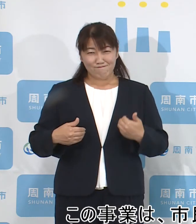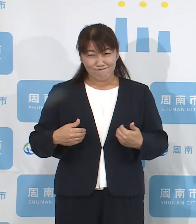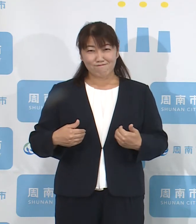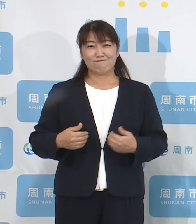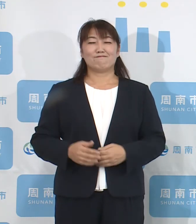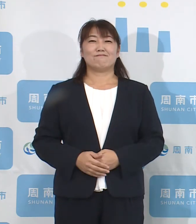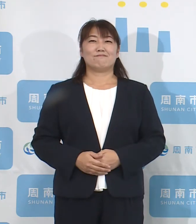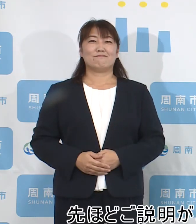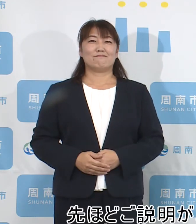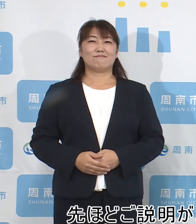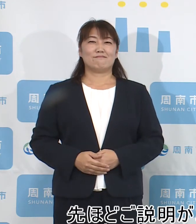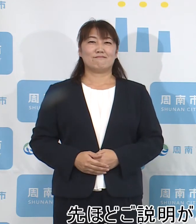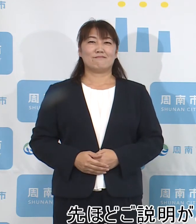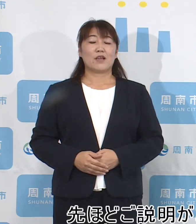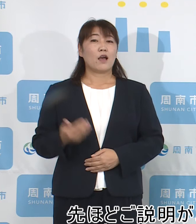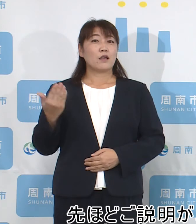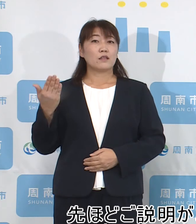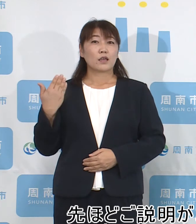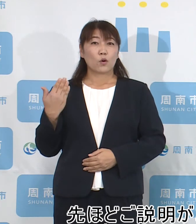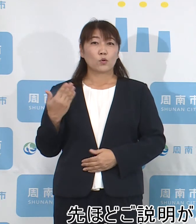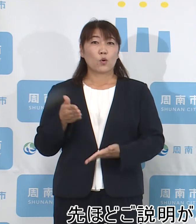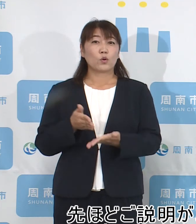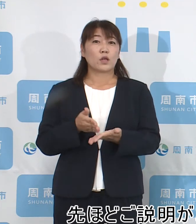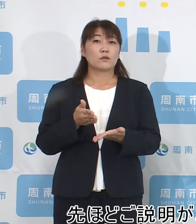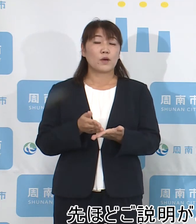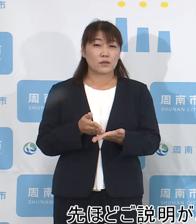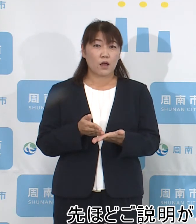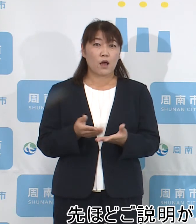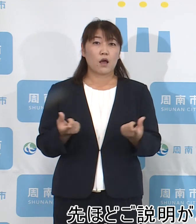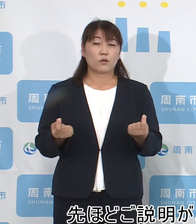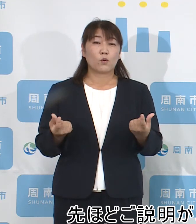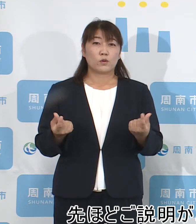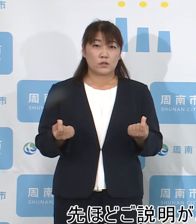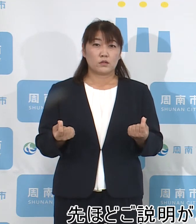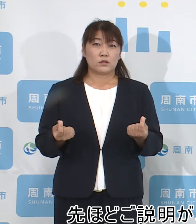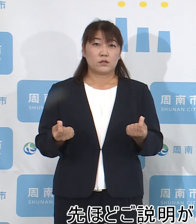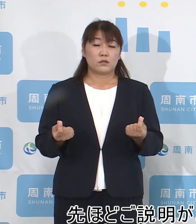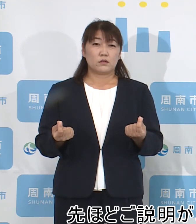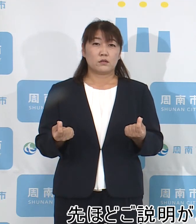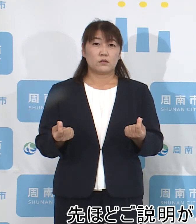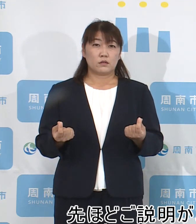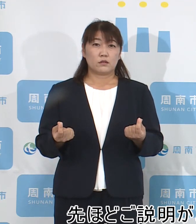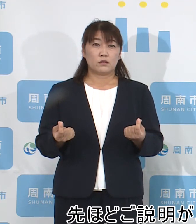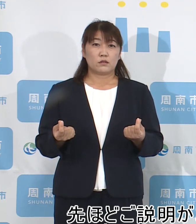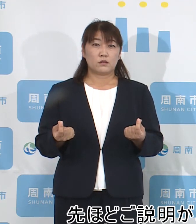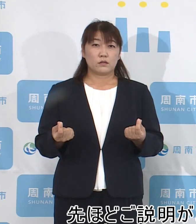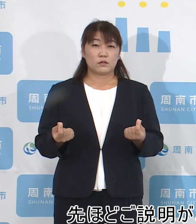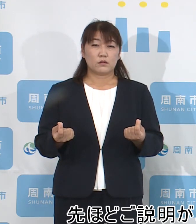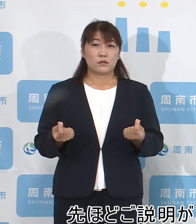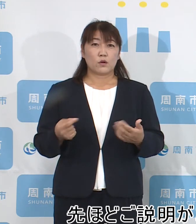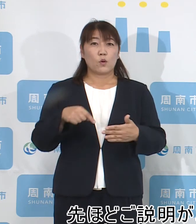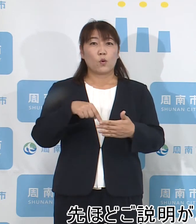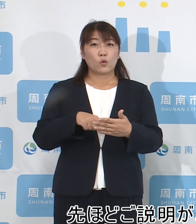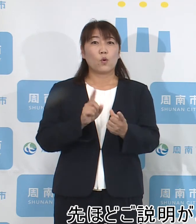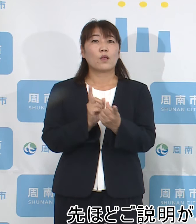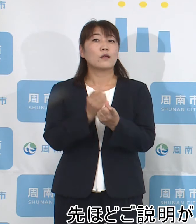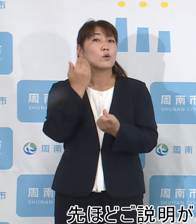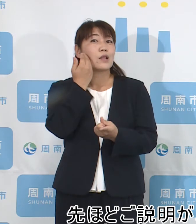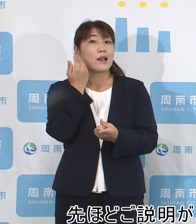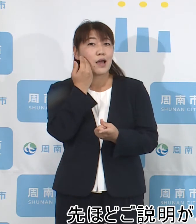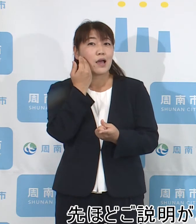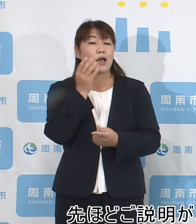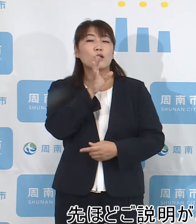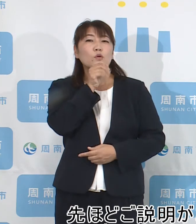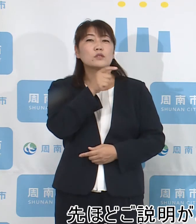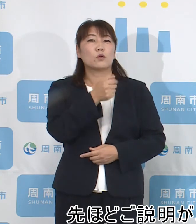。先ほどご説明がありましたように、この事業の対象者は